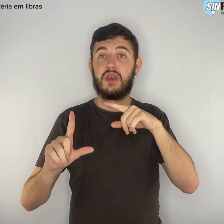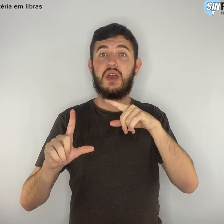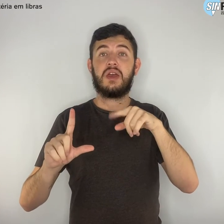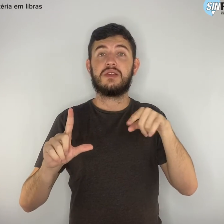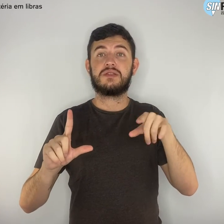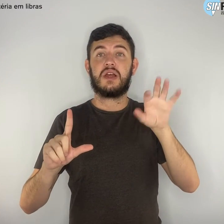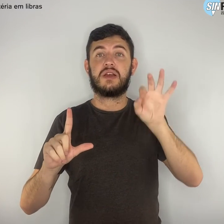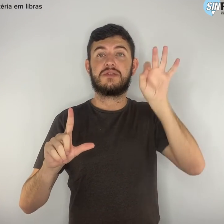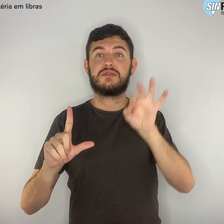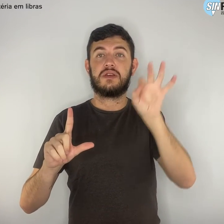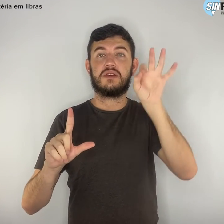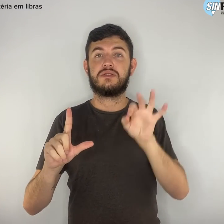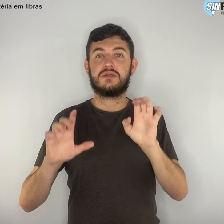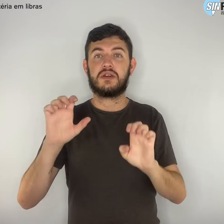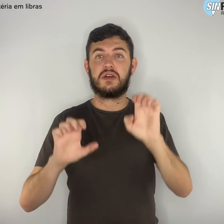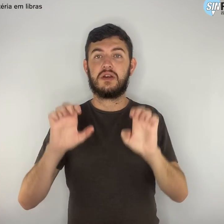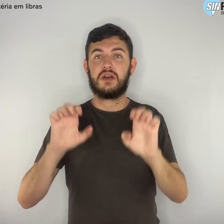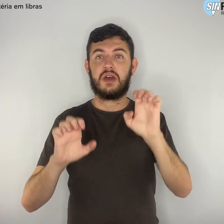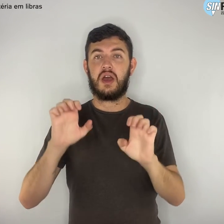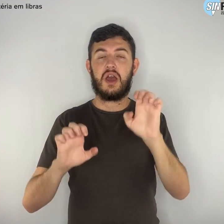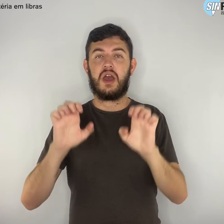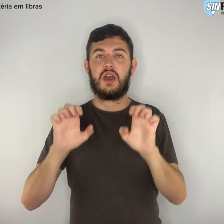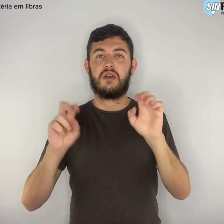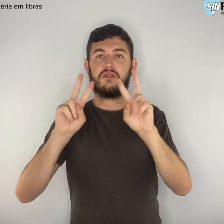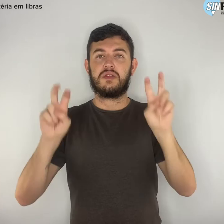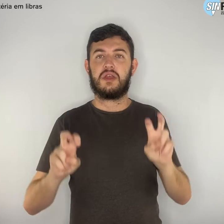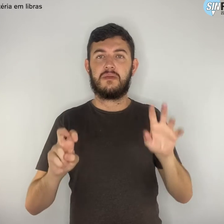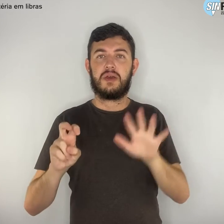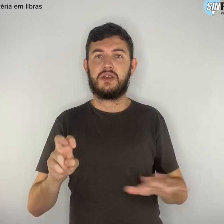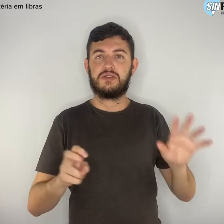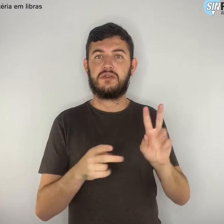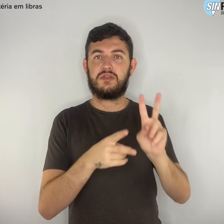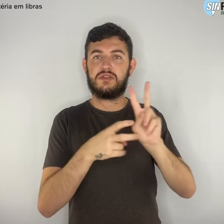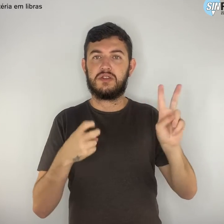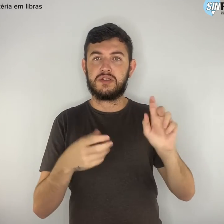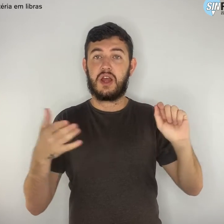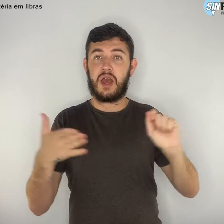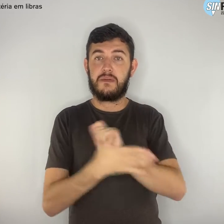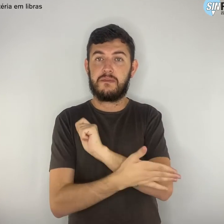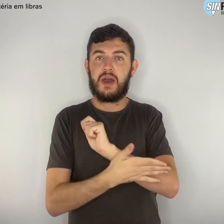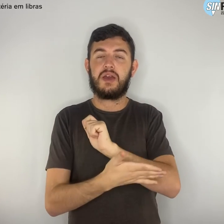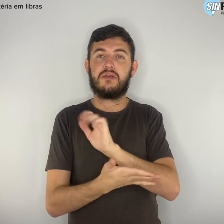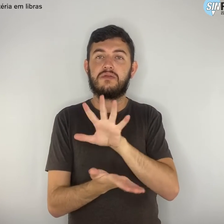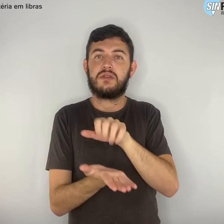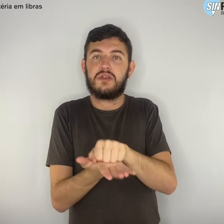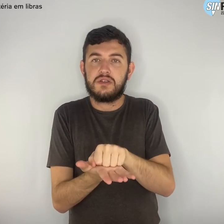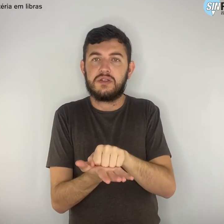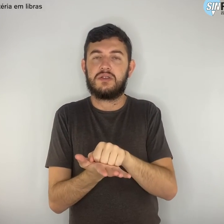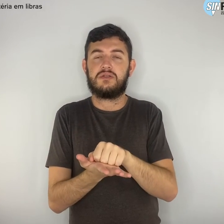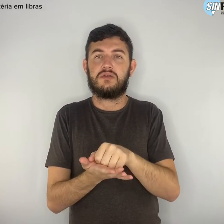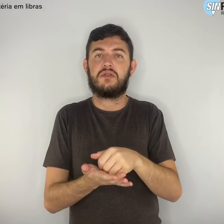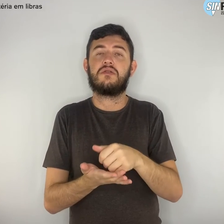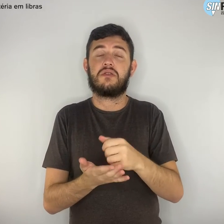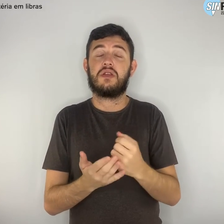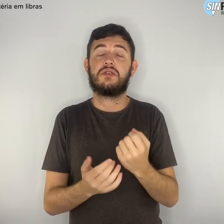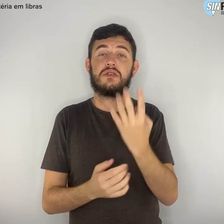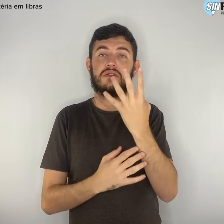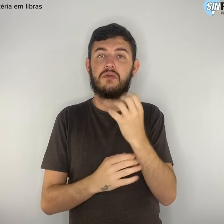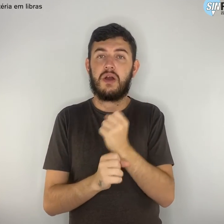indígenas promovido nesses últimos 4 anos de governo de extrema-direita e que aprofundou a